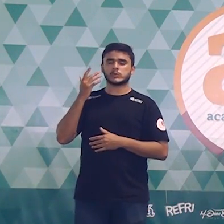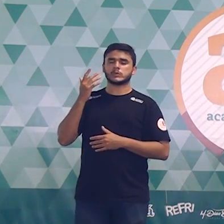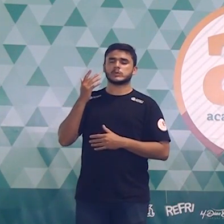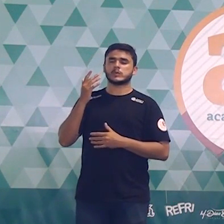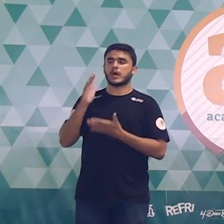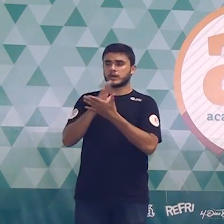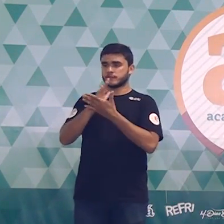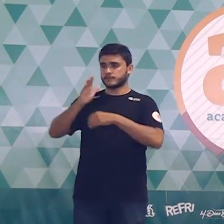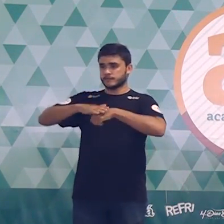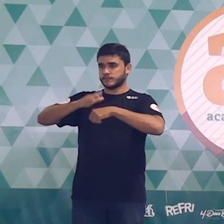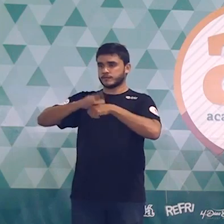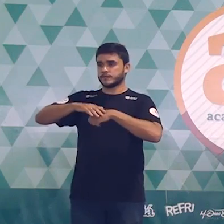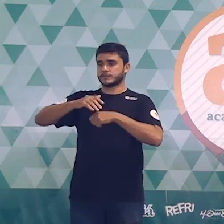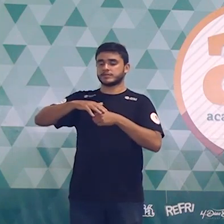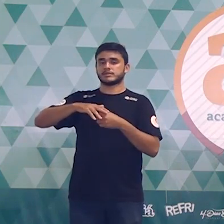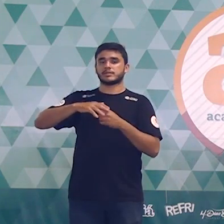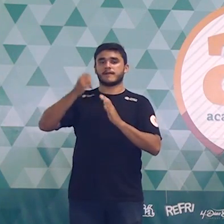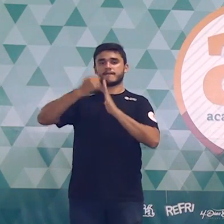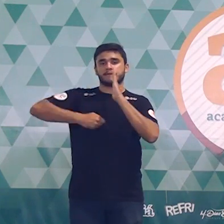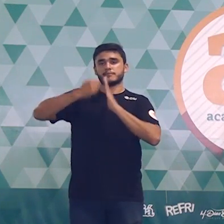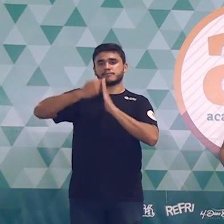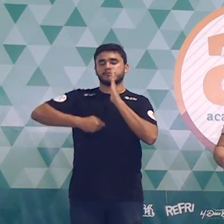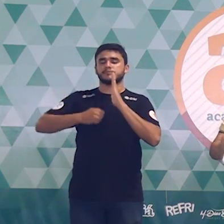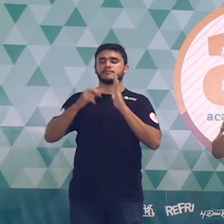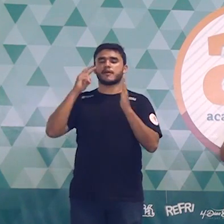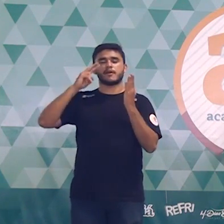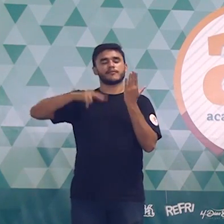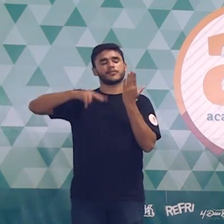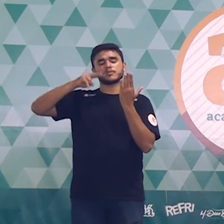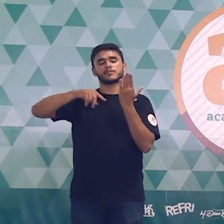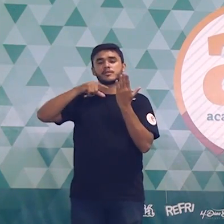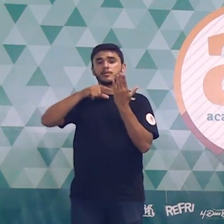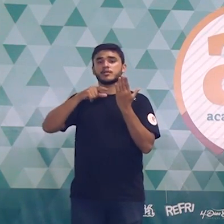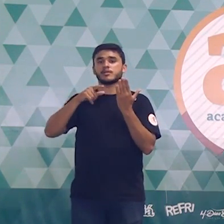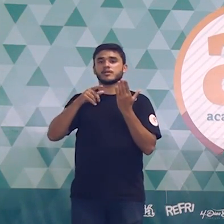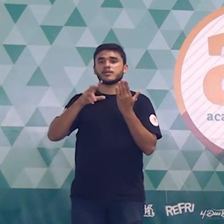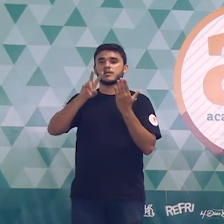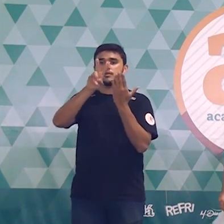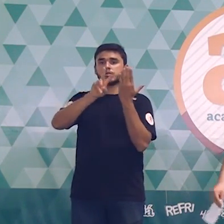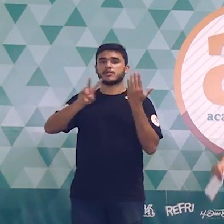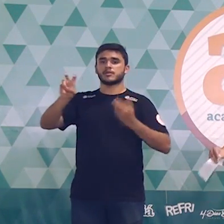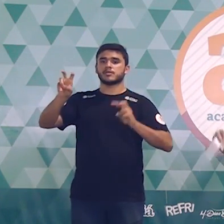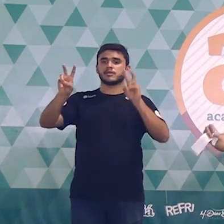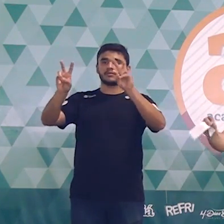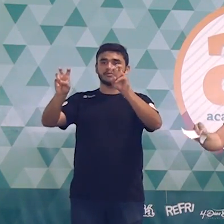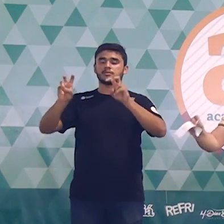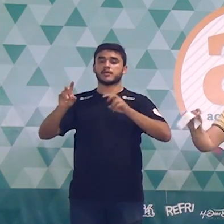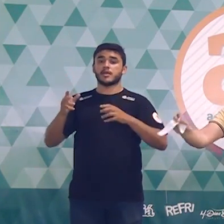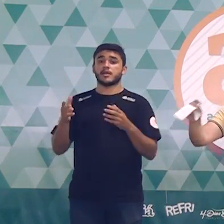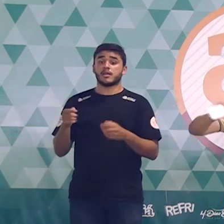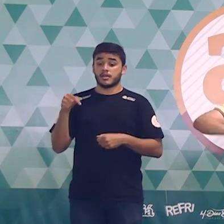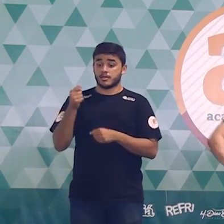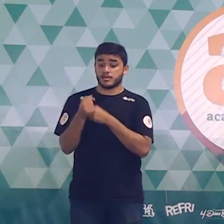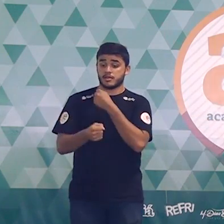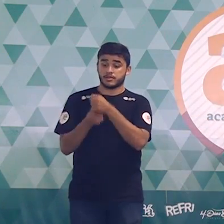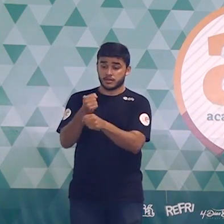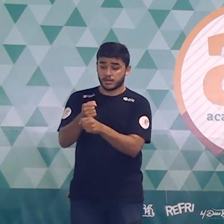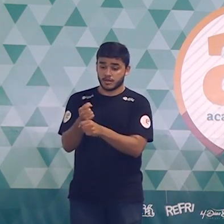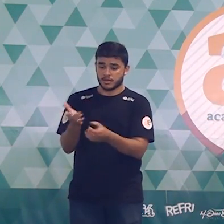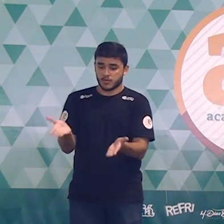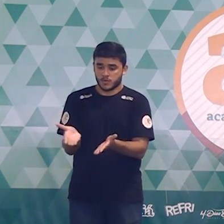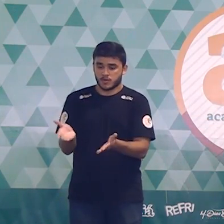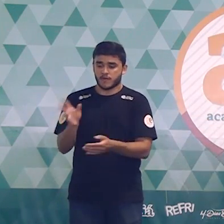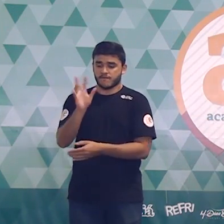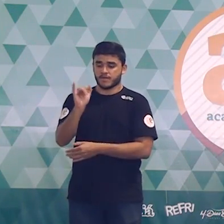escutado dos professores, de corretores, ou ter visto na internet. Esse é o ano do índio. Esse ano vai cair um tema que envolve o índio. Aí o outro